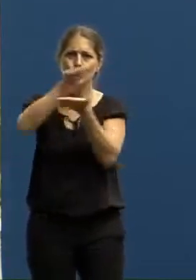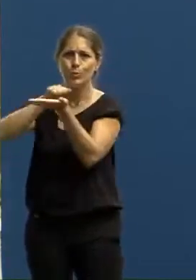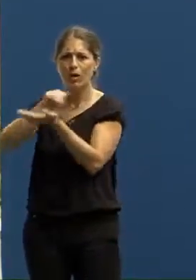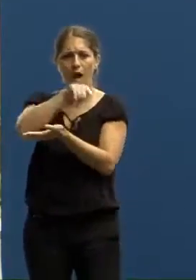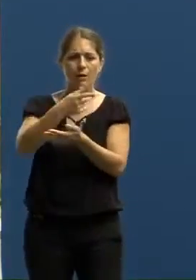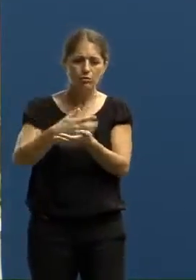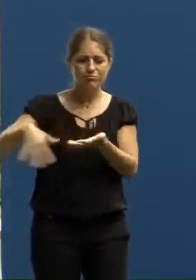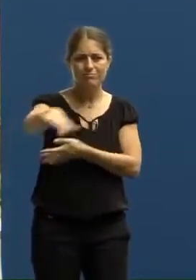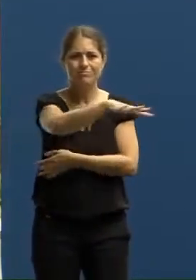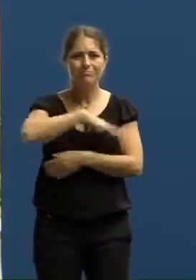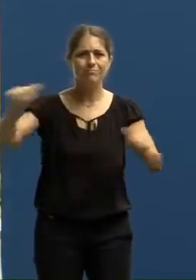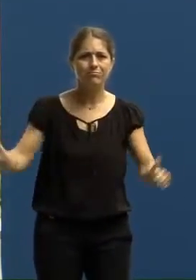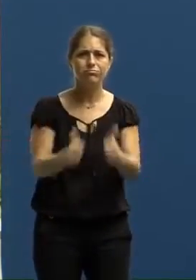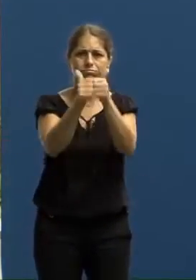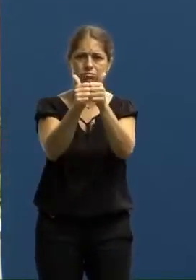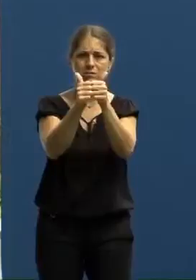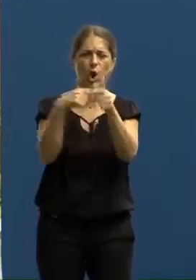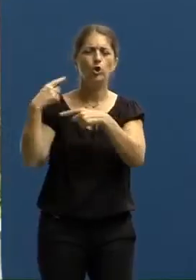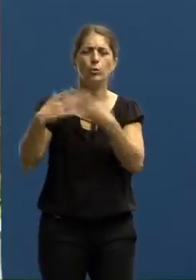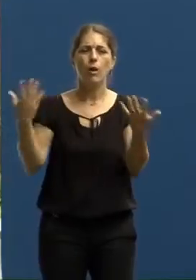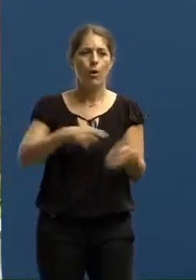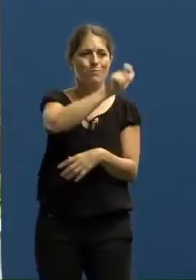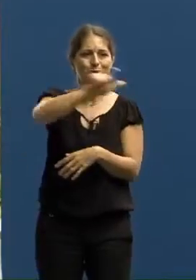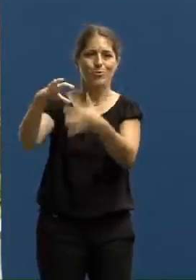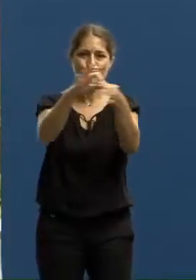que é espacio como consecuencia desa unión cidadá.